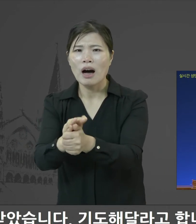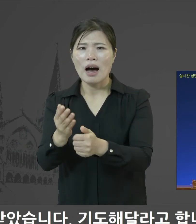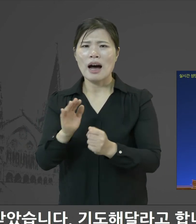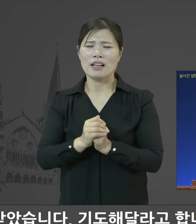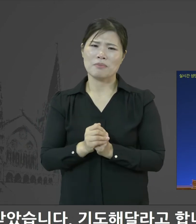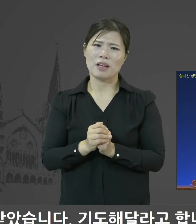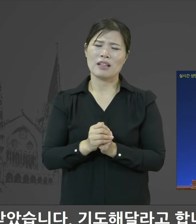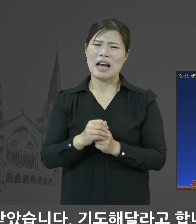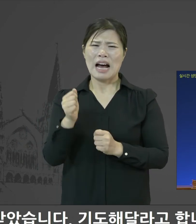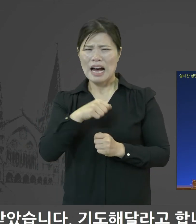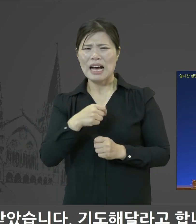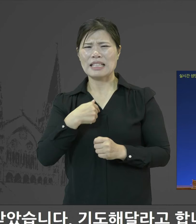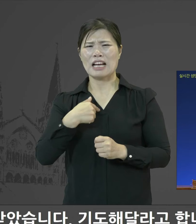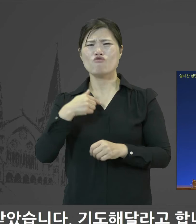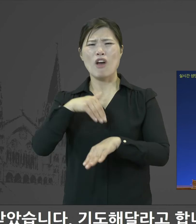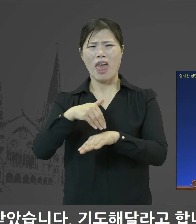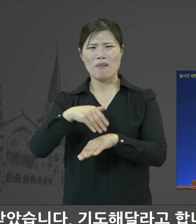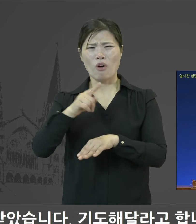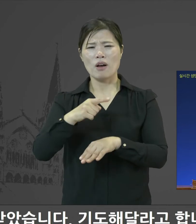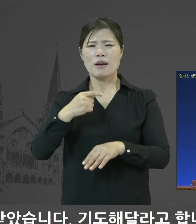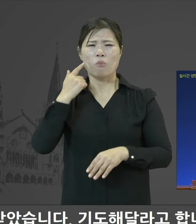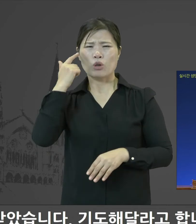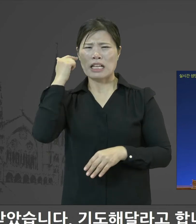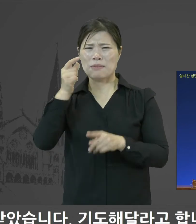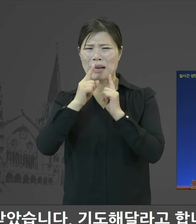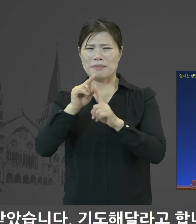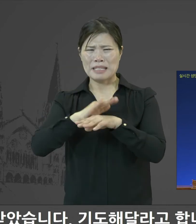알았으면 목사님 말씀 좀 더 잘 들어둘 걸.